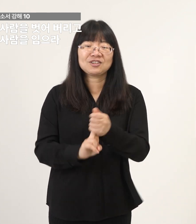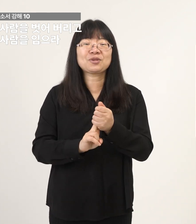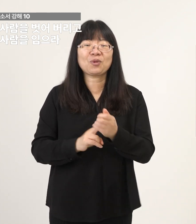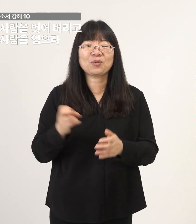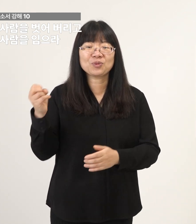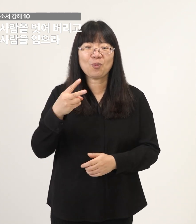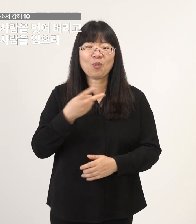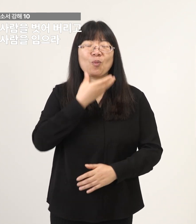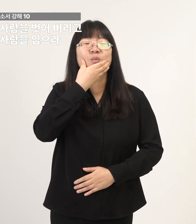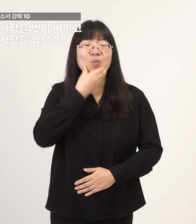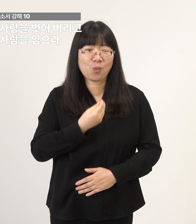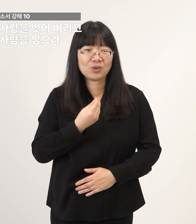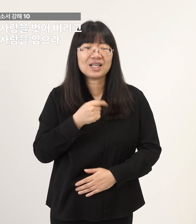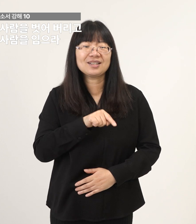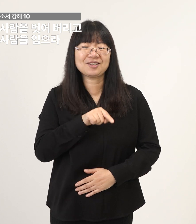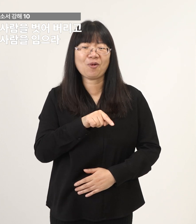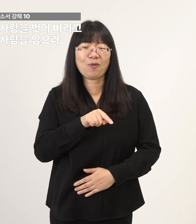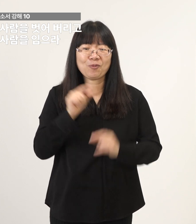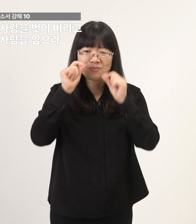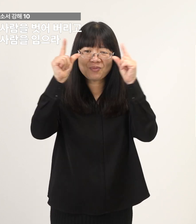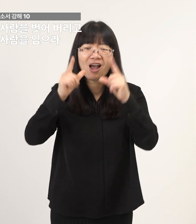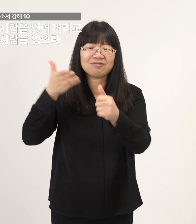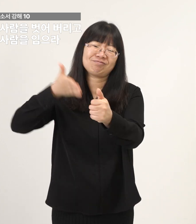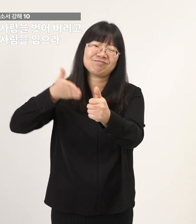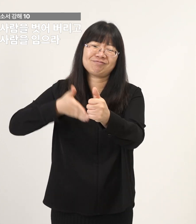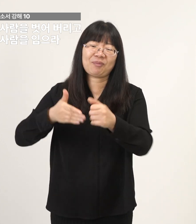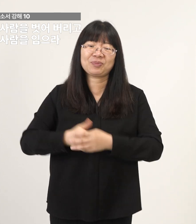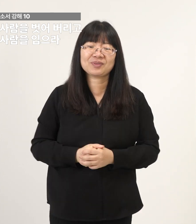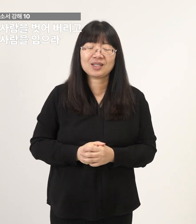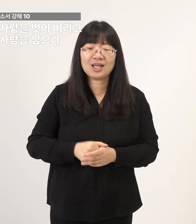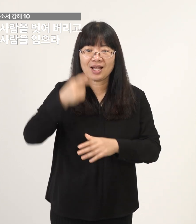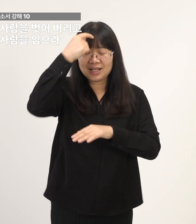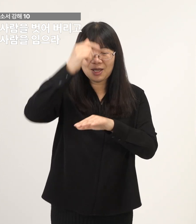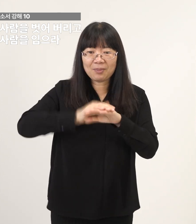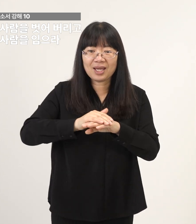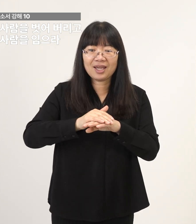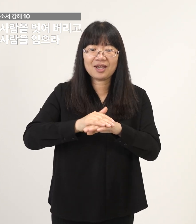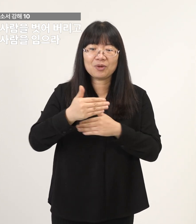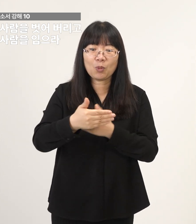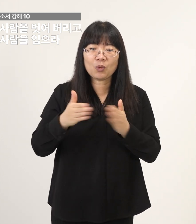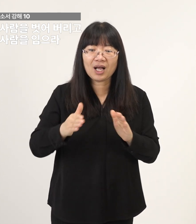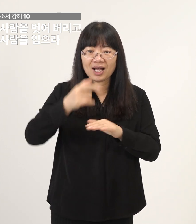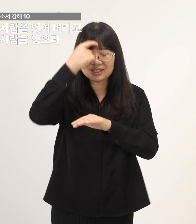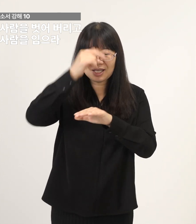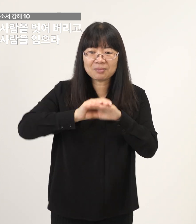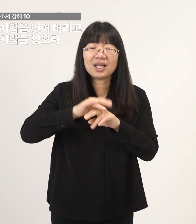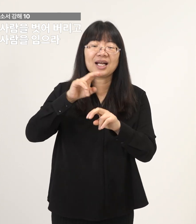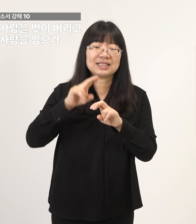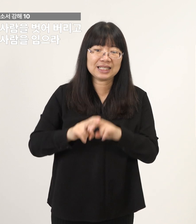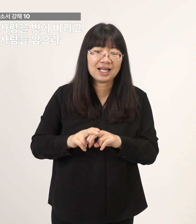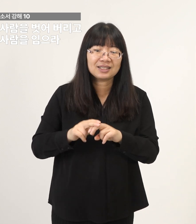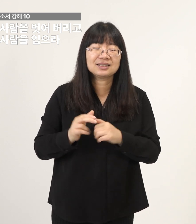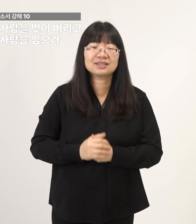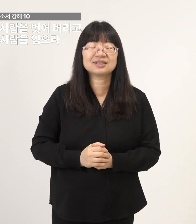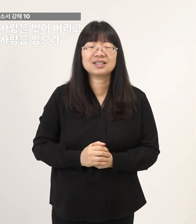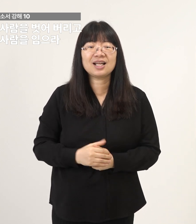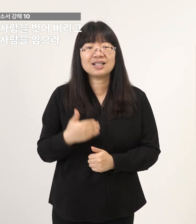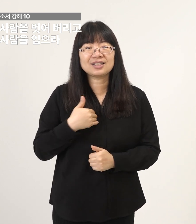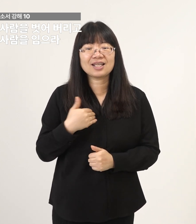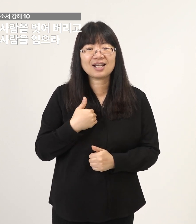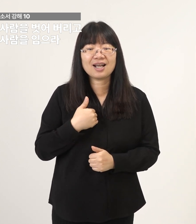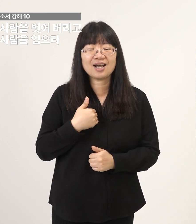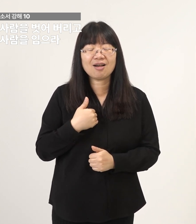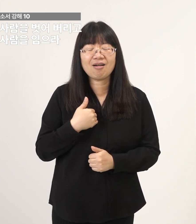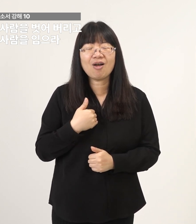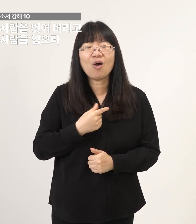복이고, 그걸 아셔야 돼요. 이 예배의 공간과 예배의 자리는 내가